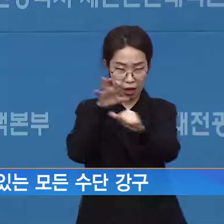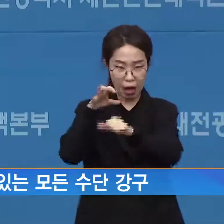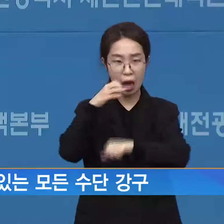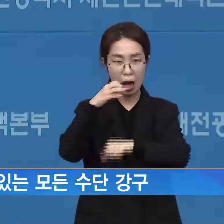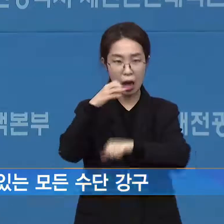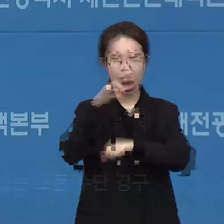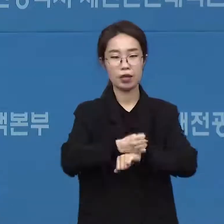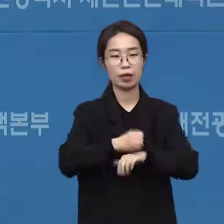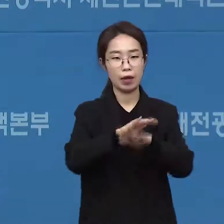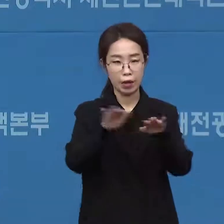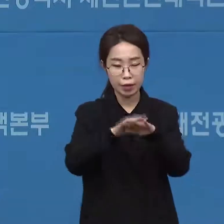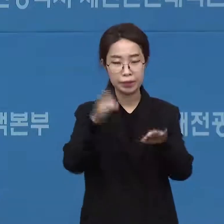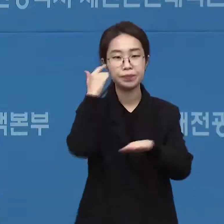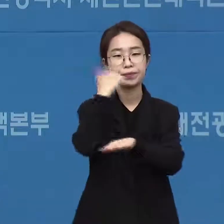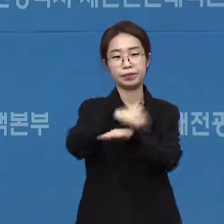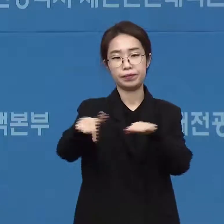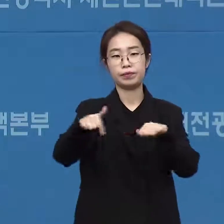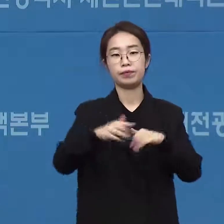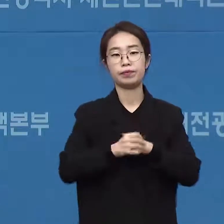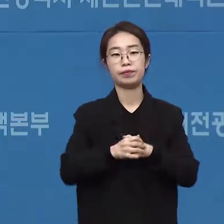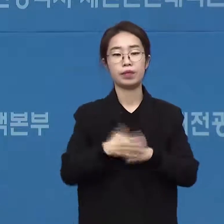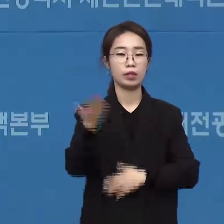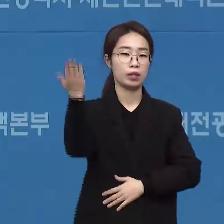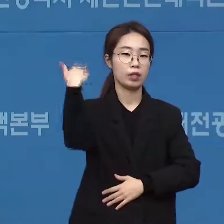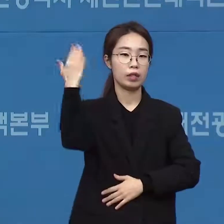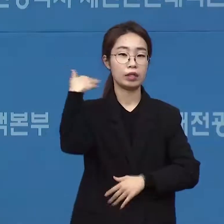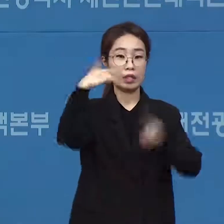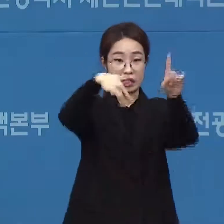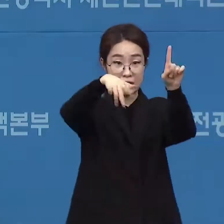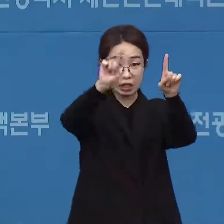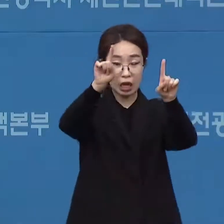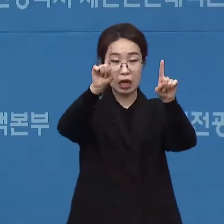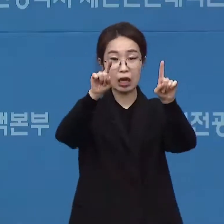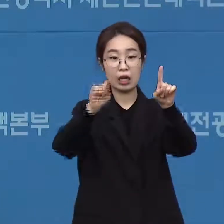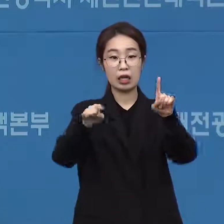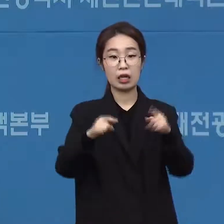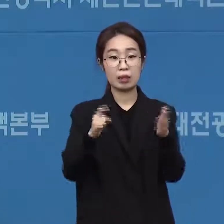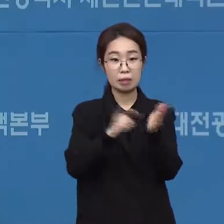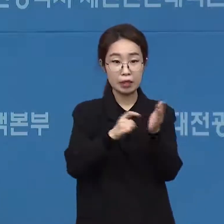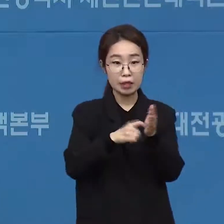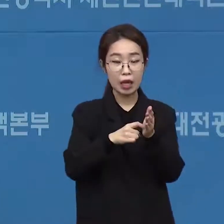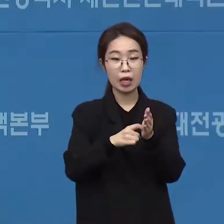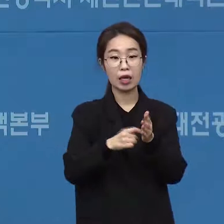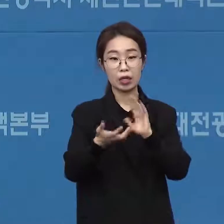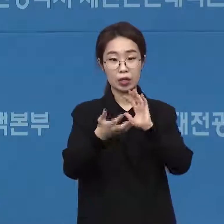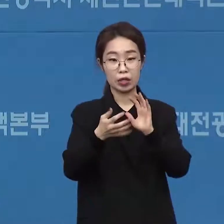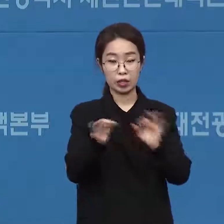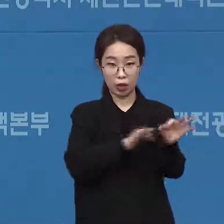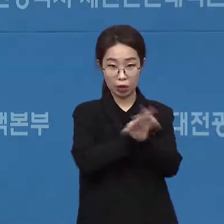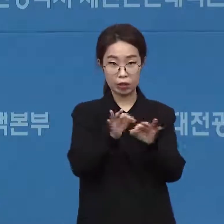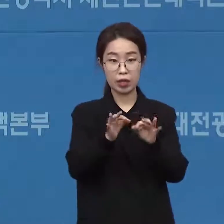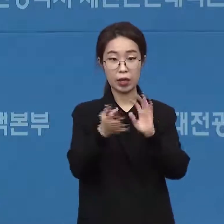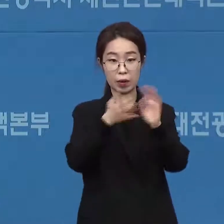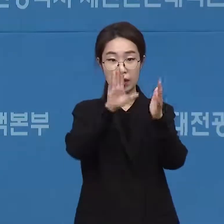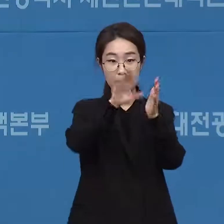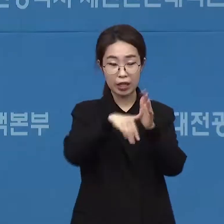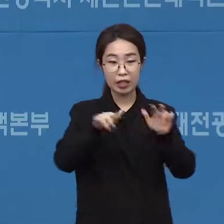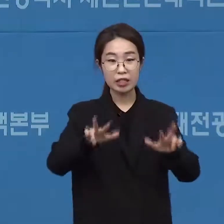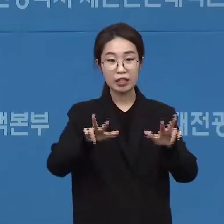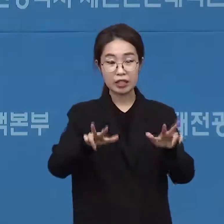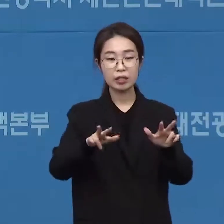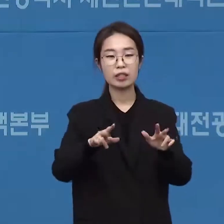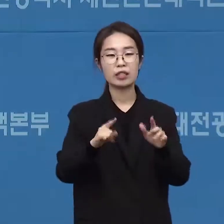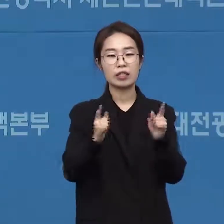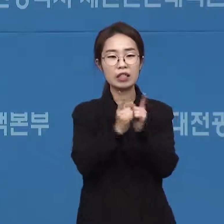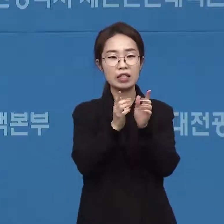중요한 시기입니다. 지난번 1차 비상경제대책이 코로나19로 인한 직접 피해에